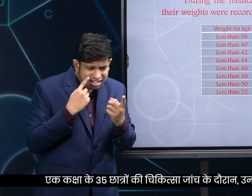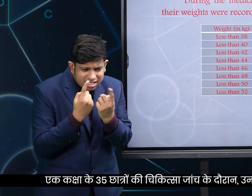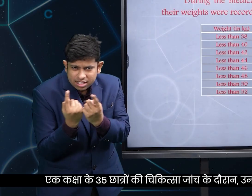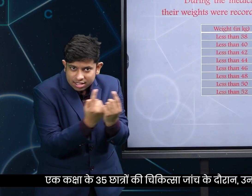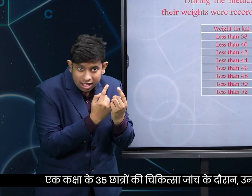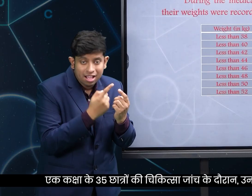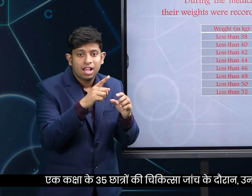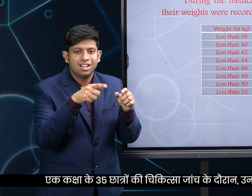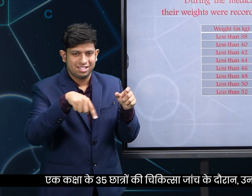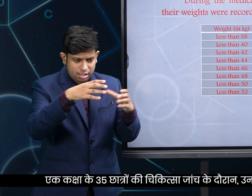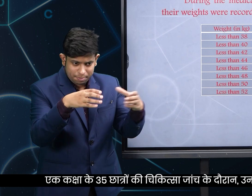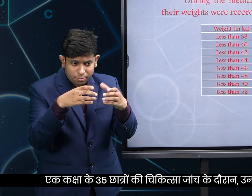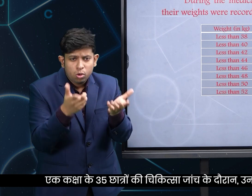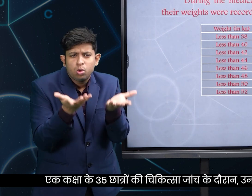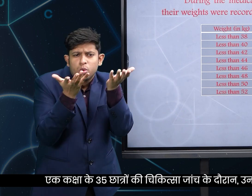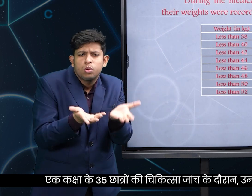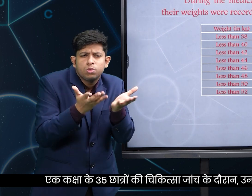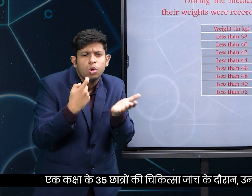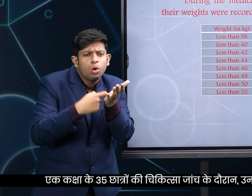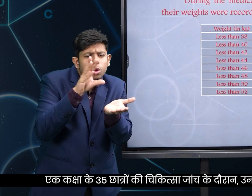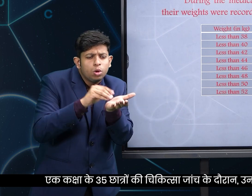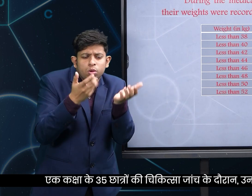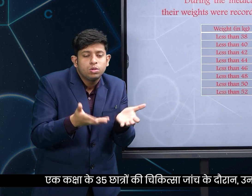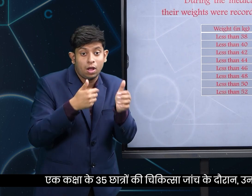दौरान उनके वजन निम्नानुसार दर्ज किए गए थे।